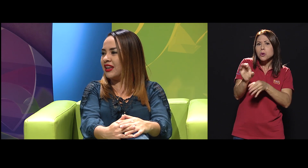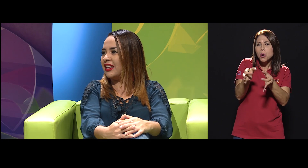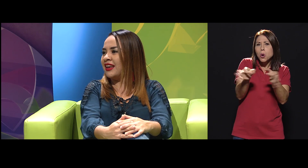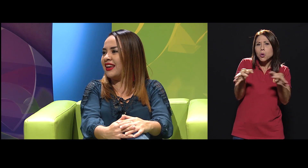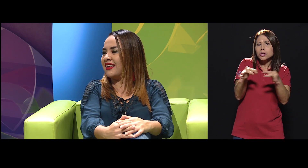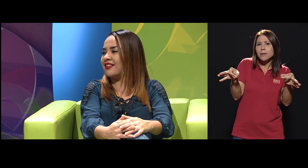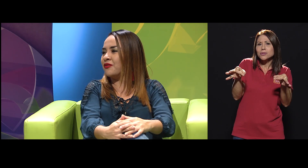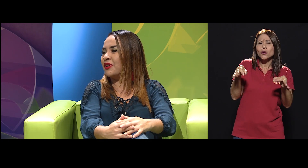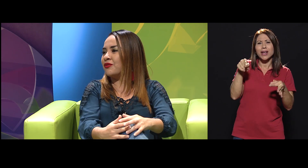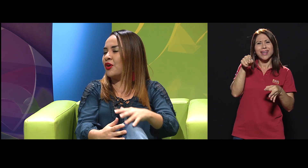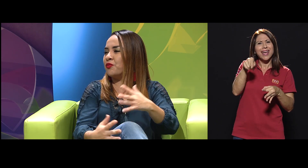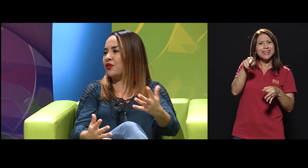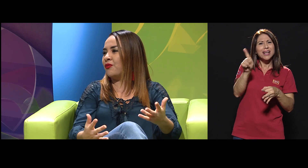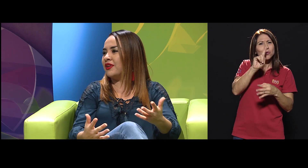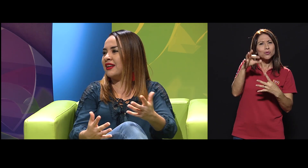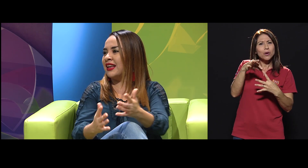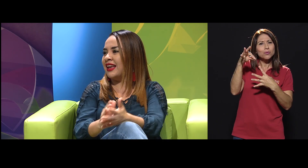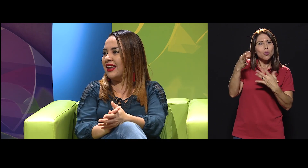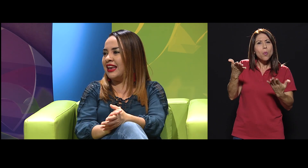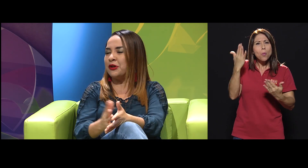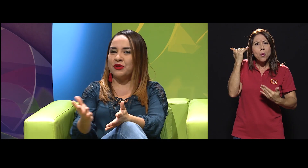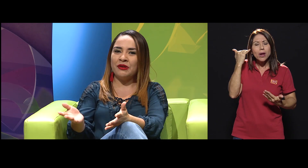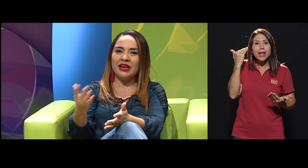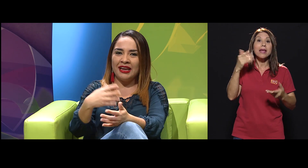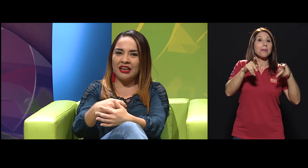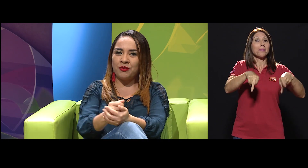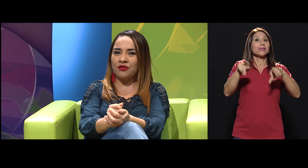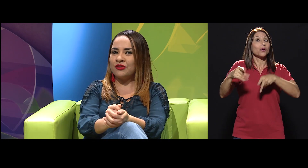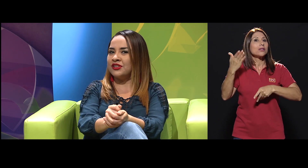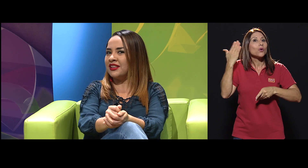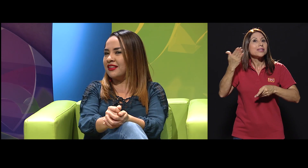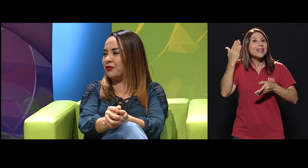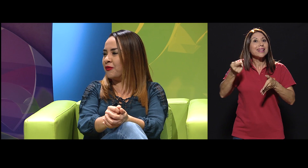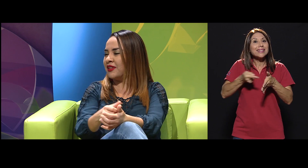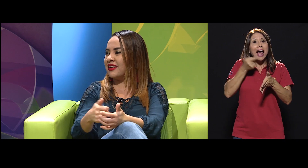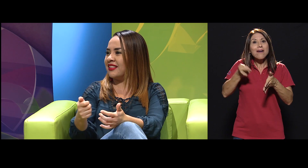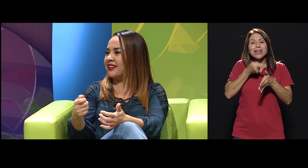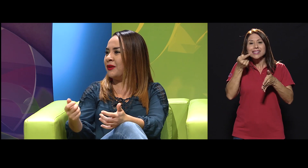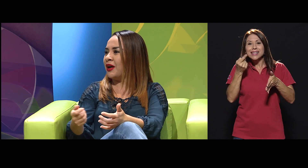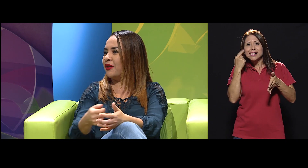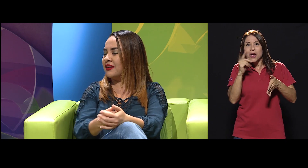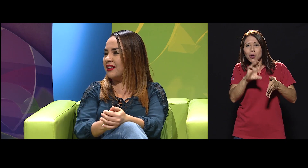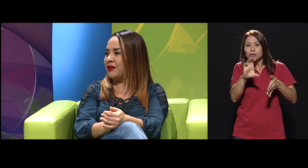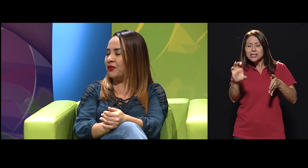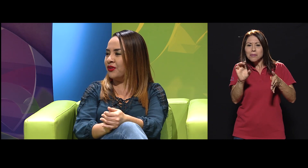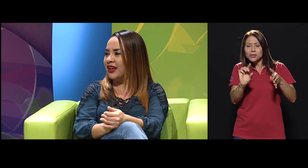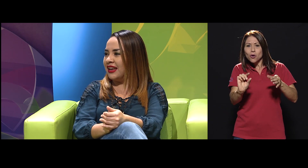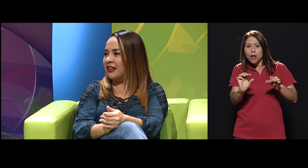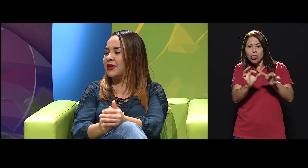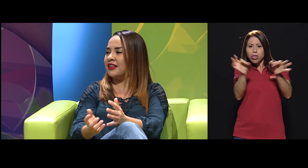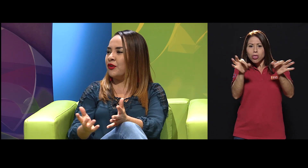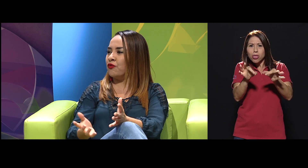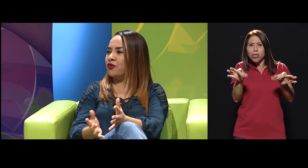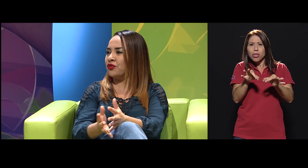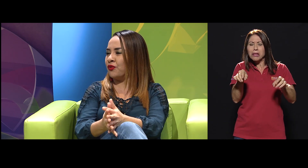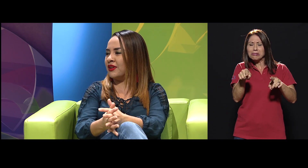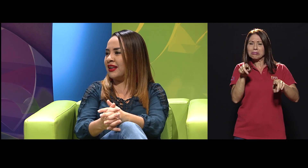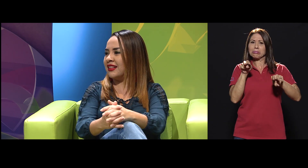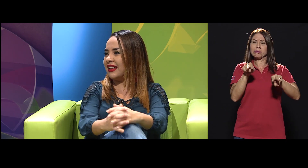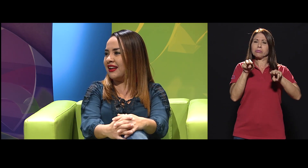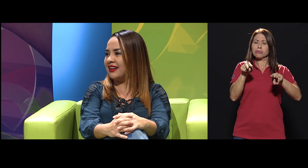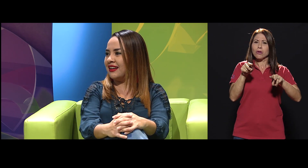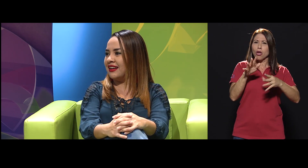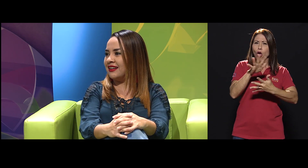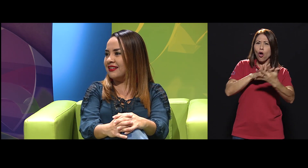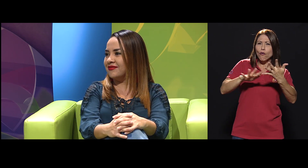sordas? ¿Por qué esa no es una opción, verdad? Inclusive las personas oyentes, algunas veces que está activado en el televisor, es bastante confuso,